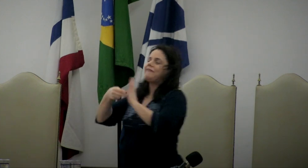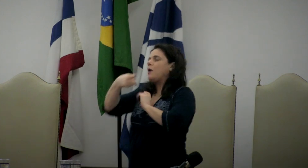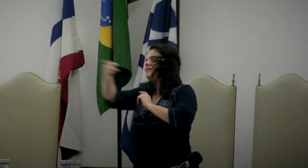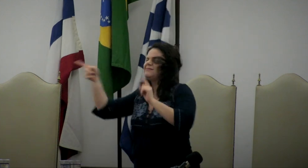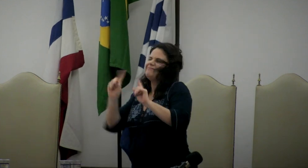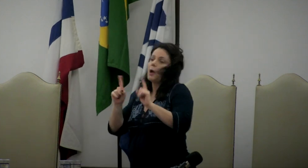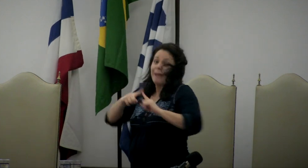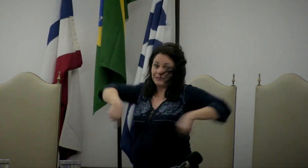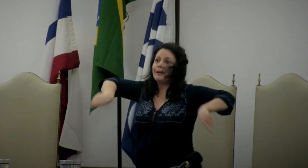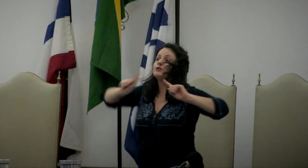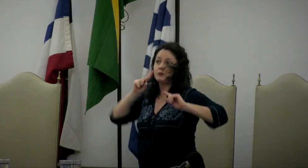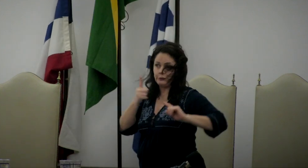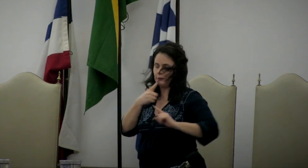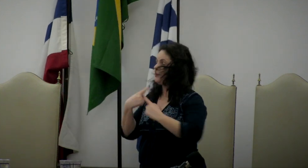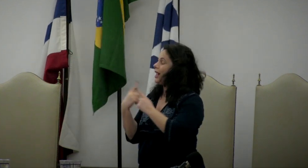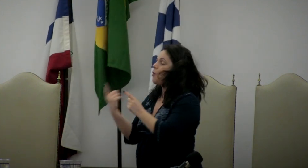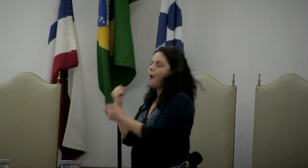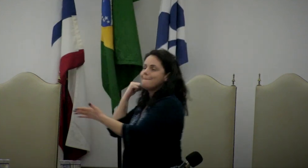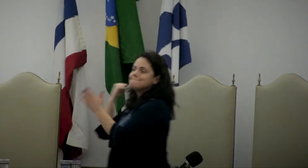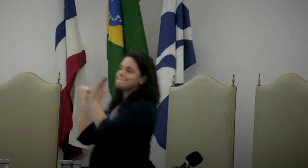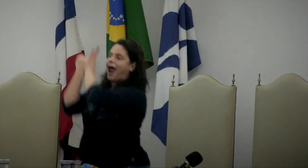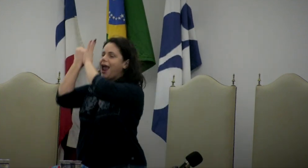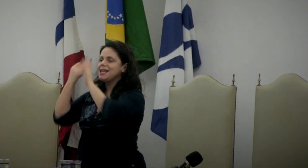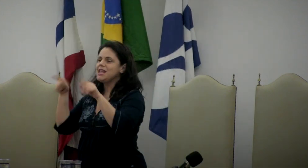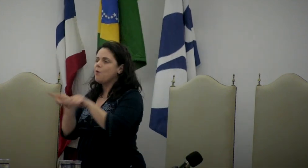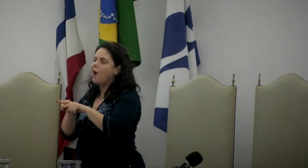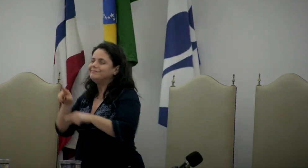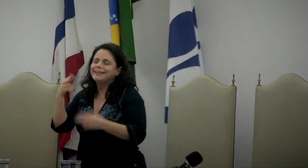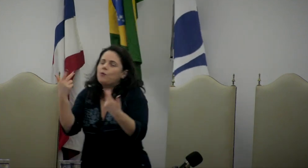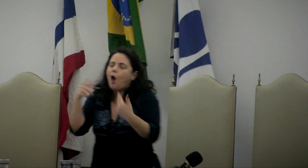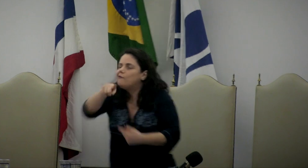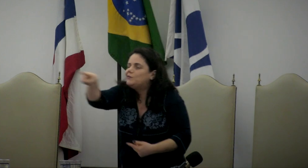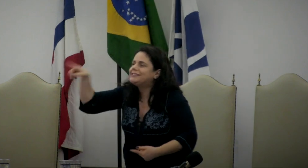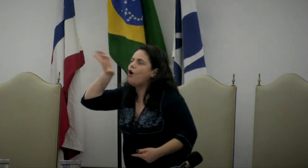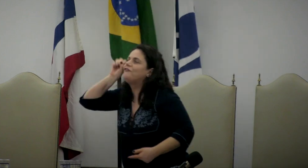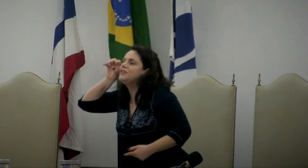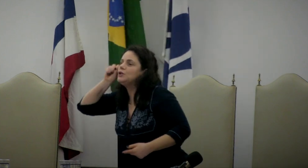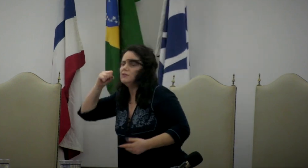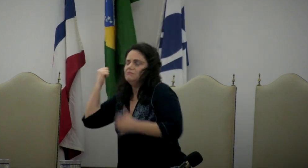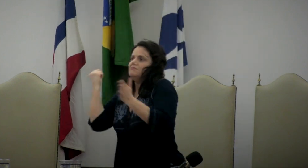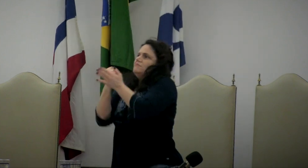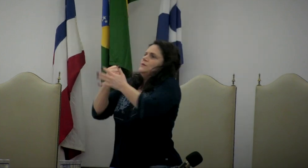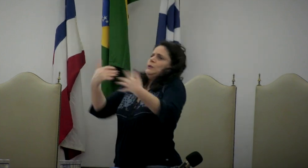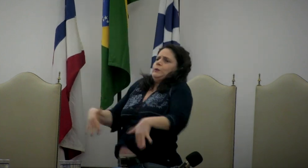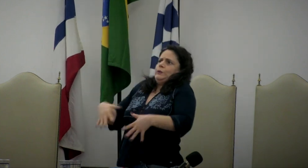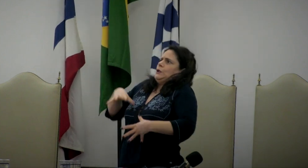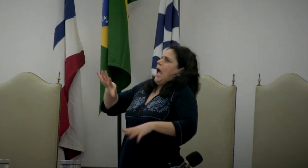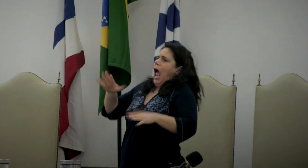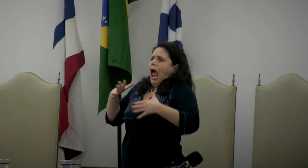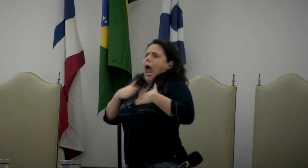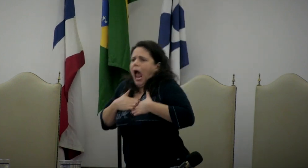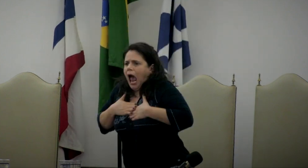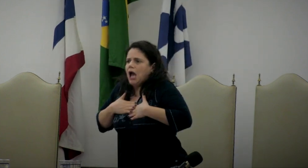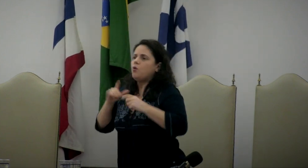Milão. E esse congresso não tem um significado muito bom para a população surda, porque ele marca os surdos, assim como vocês ouvintem sentem